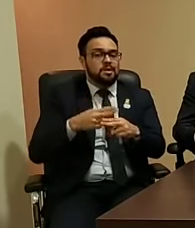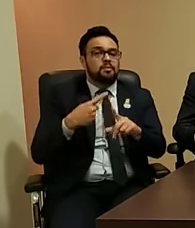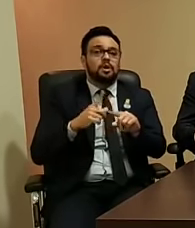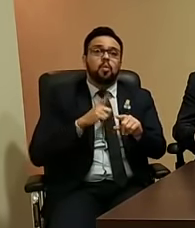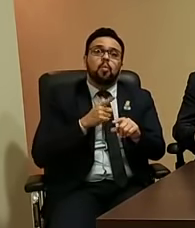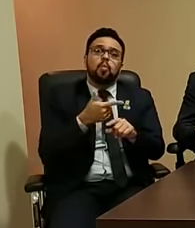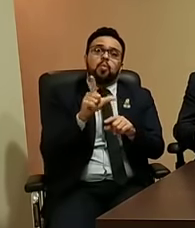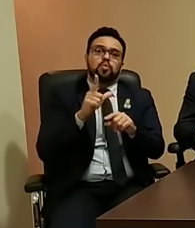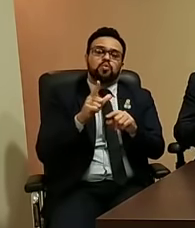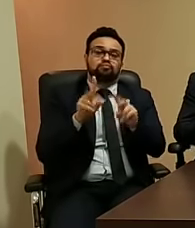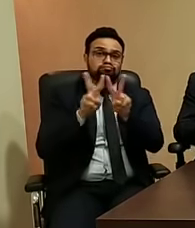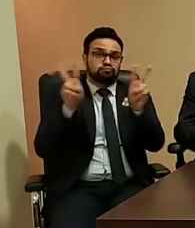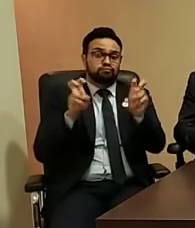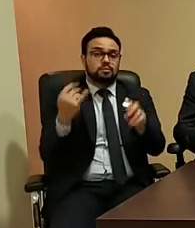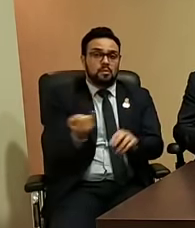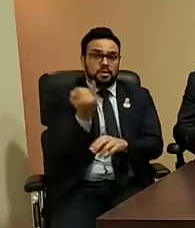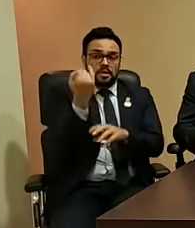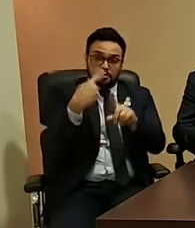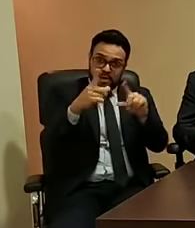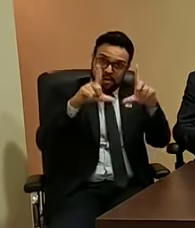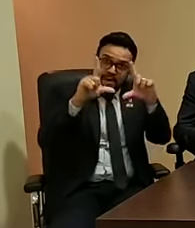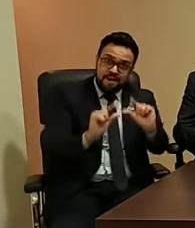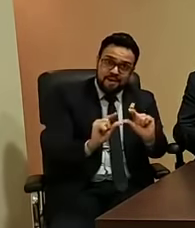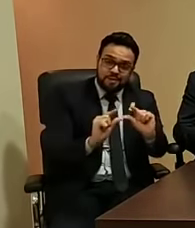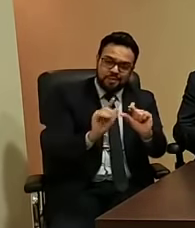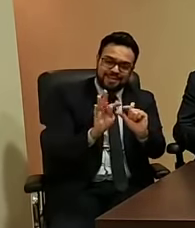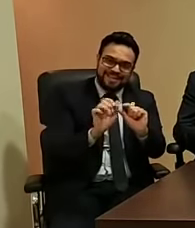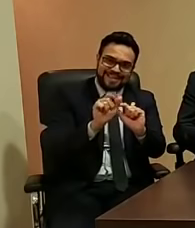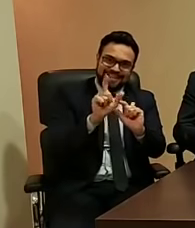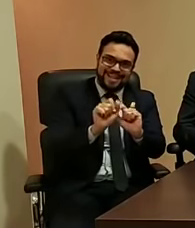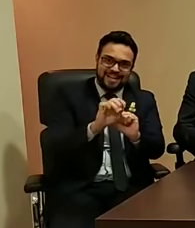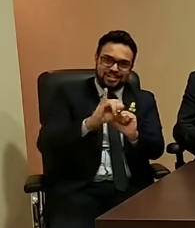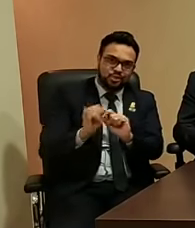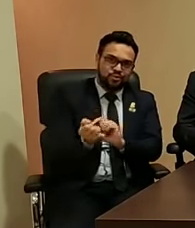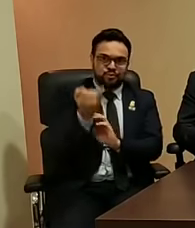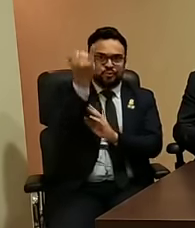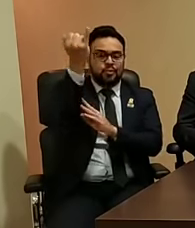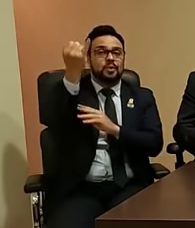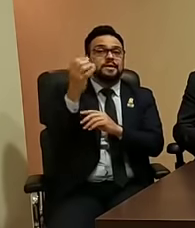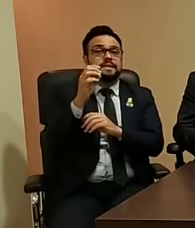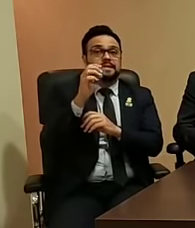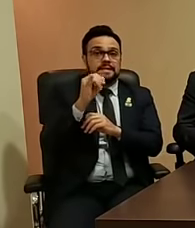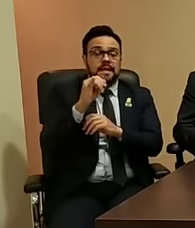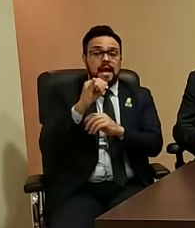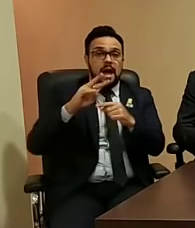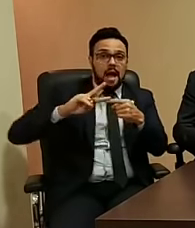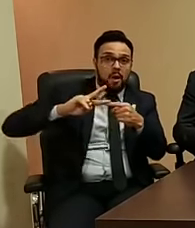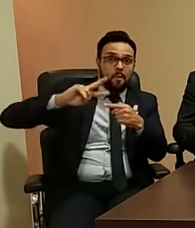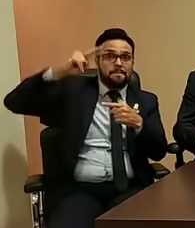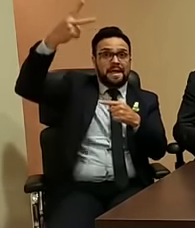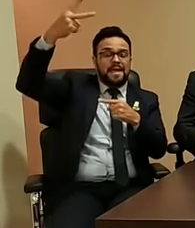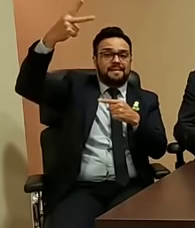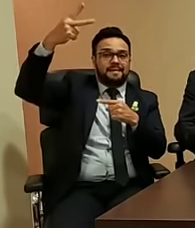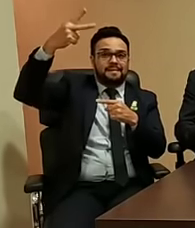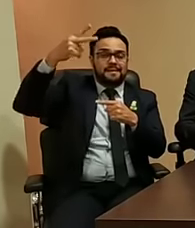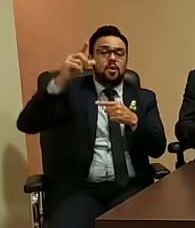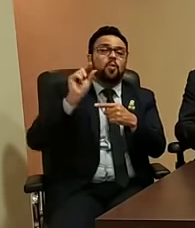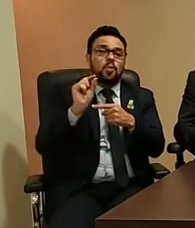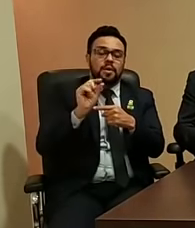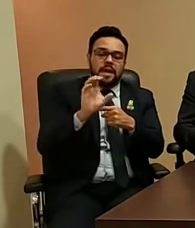questão muito importante, quando você reduz a taxa de juros, é aumentar o tamanho da carteira e